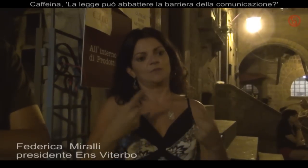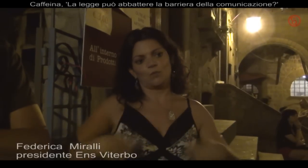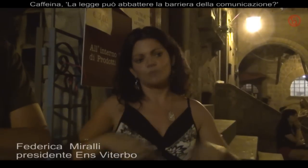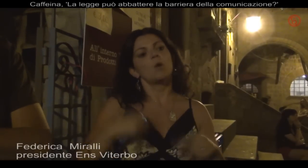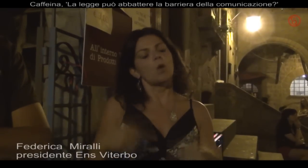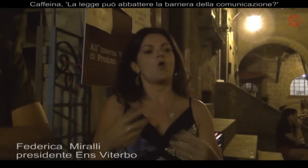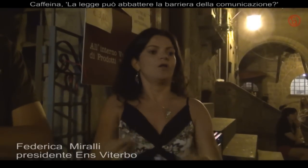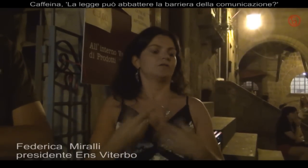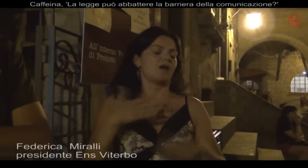voi.